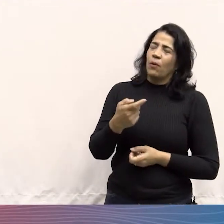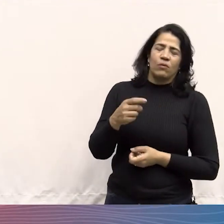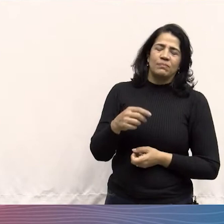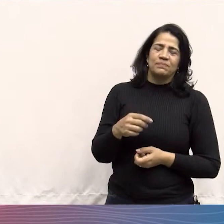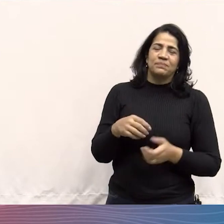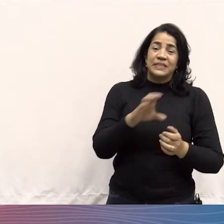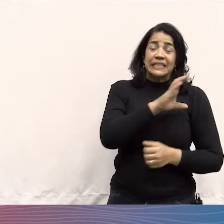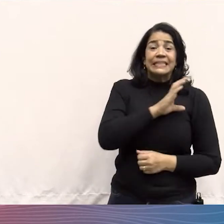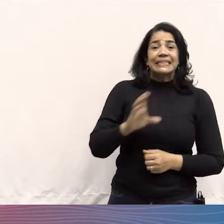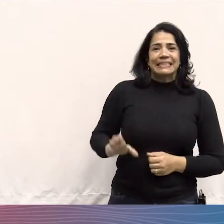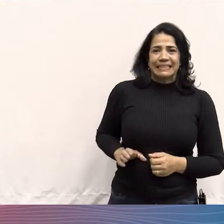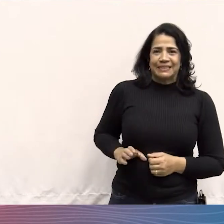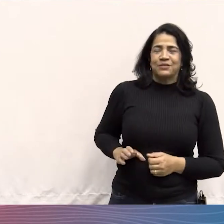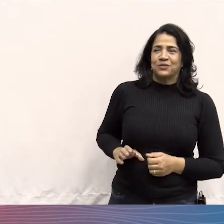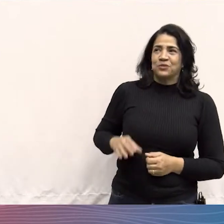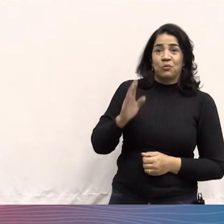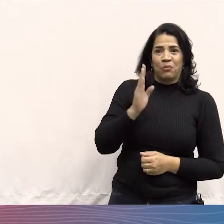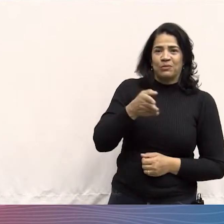acima.